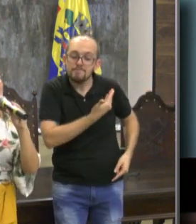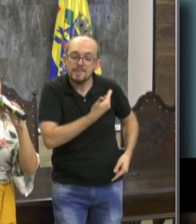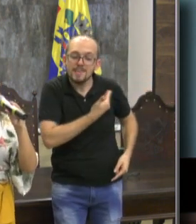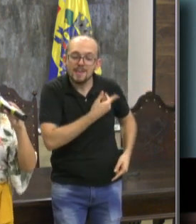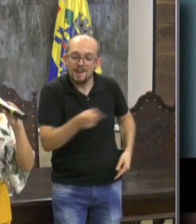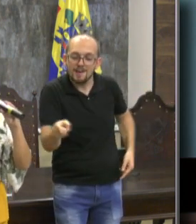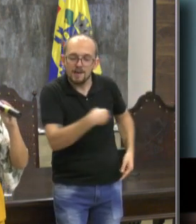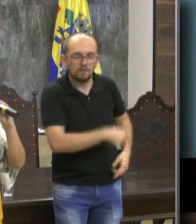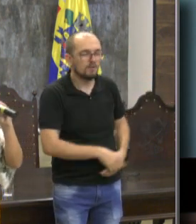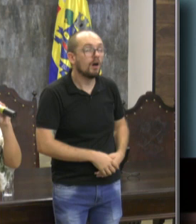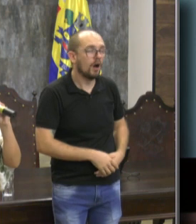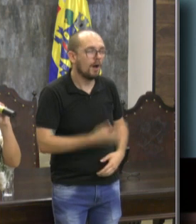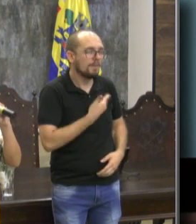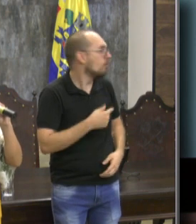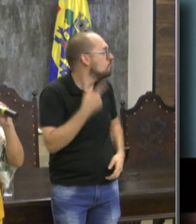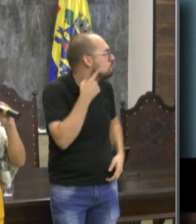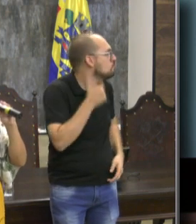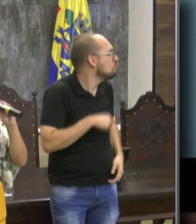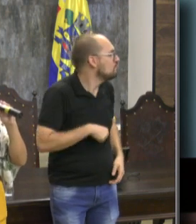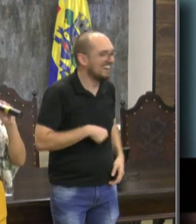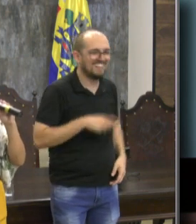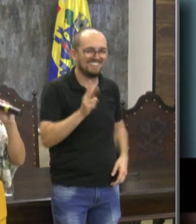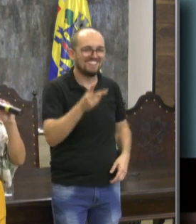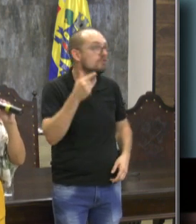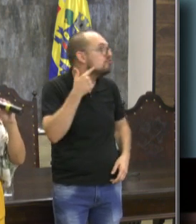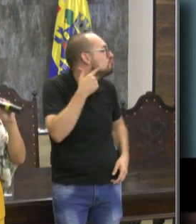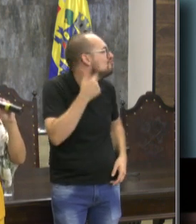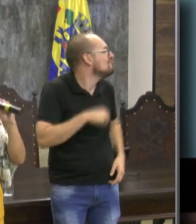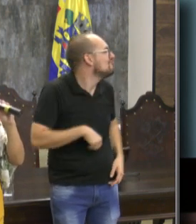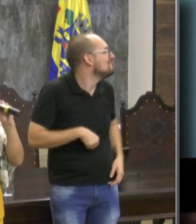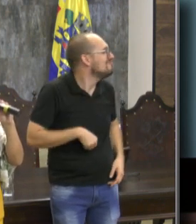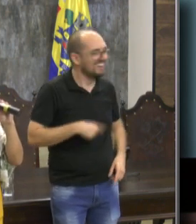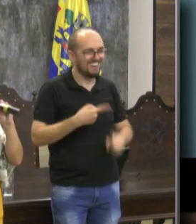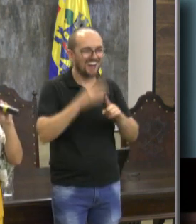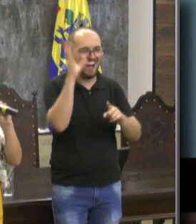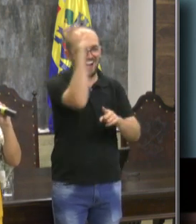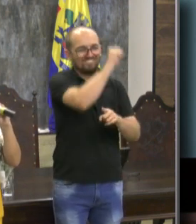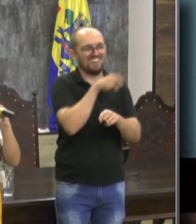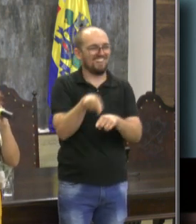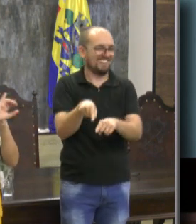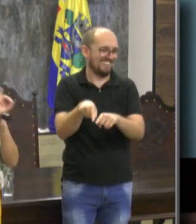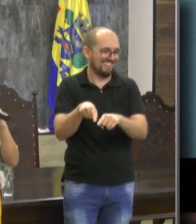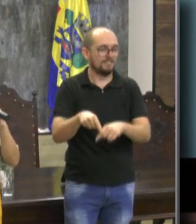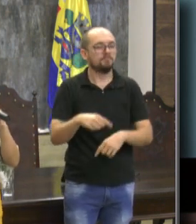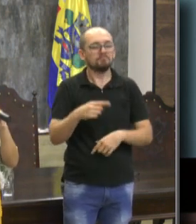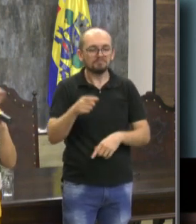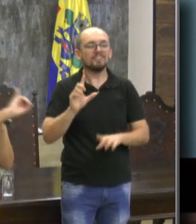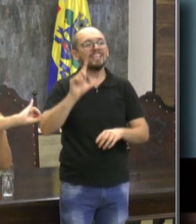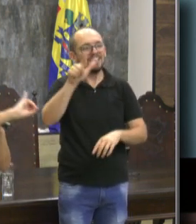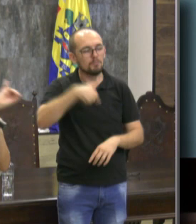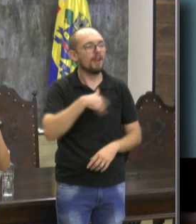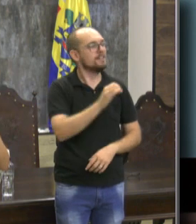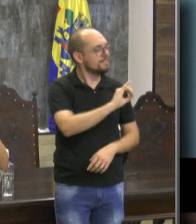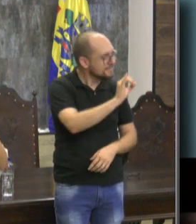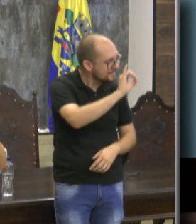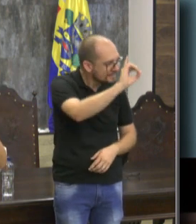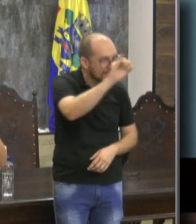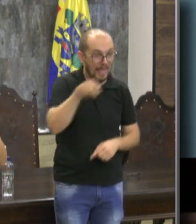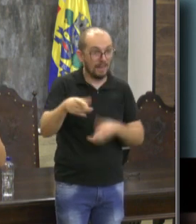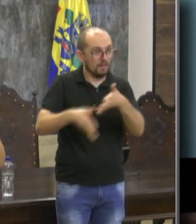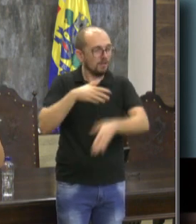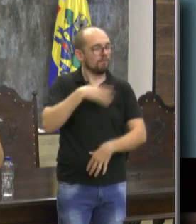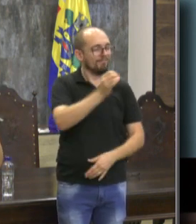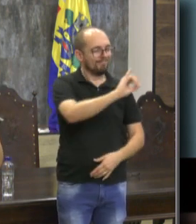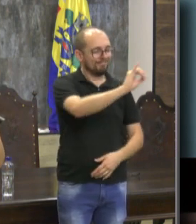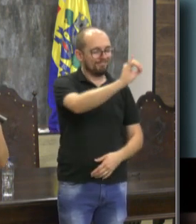beijar a amiga, né? E foi muito, muito emocionante. Depois que ele deu um oi para geral, para todo mundo,